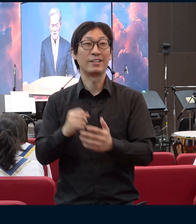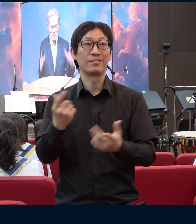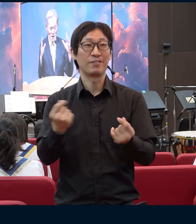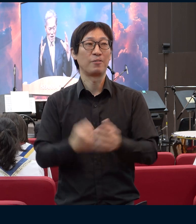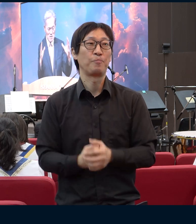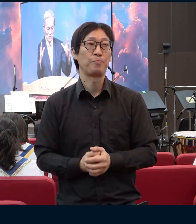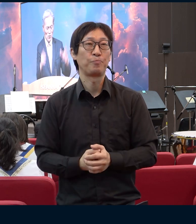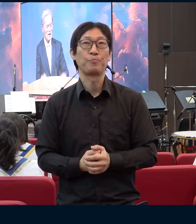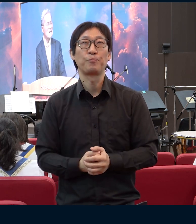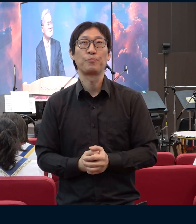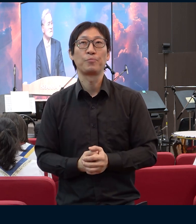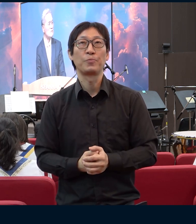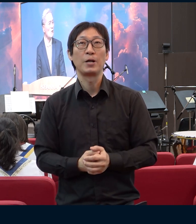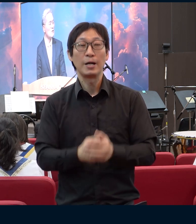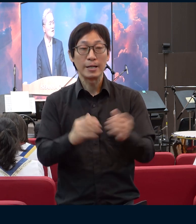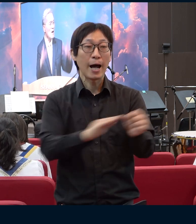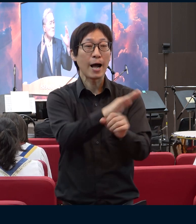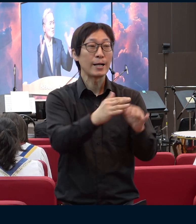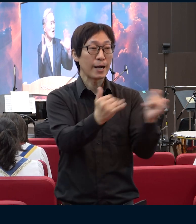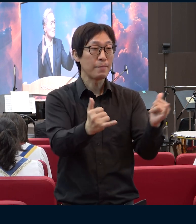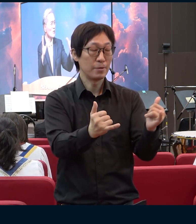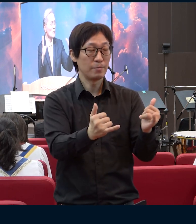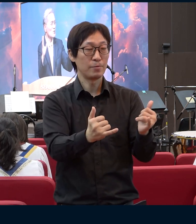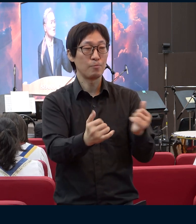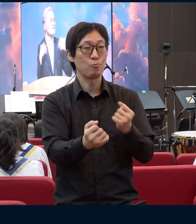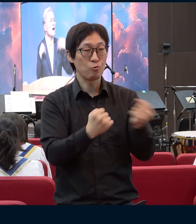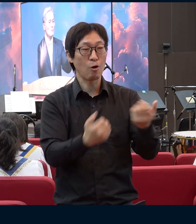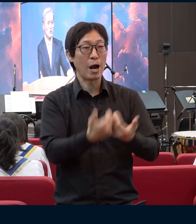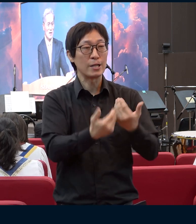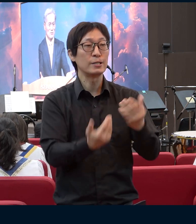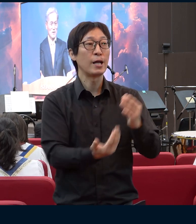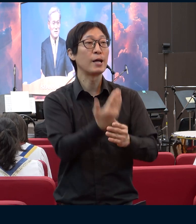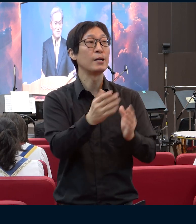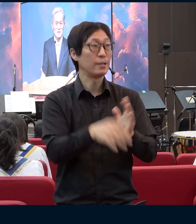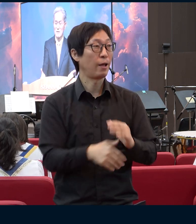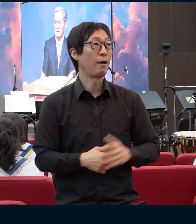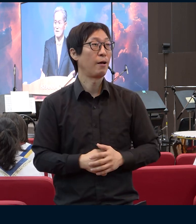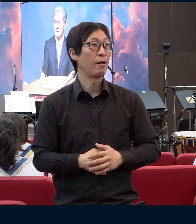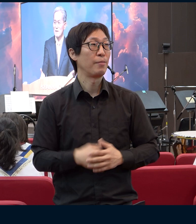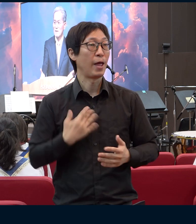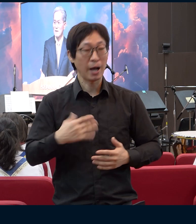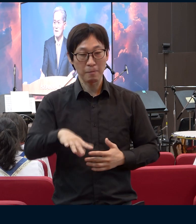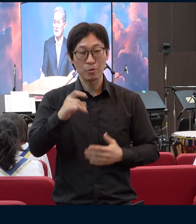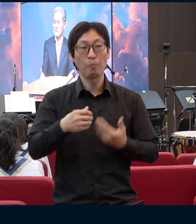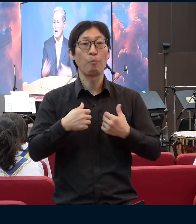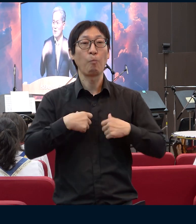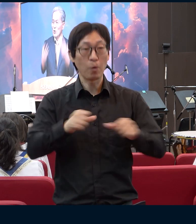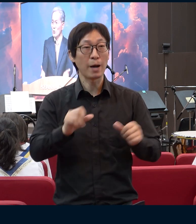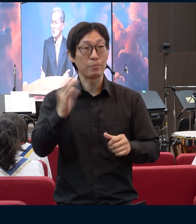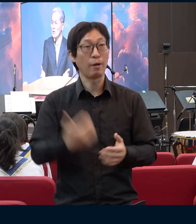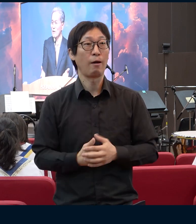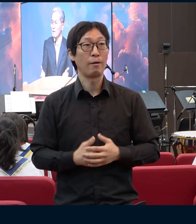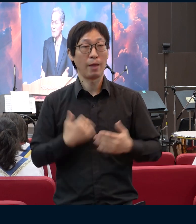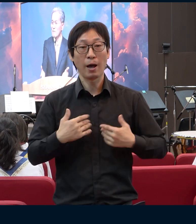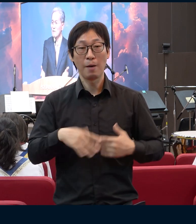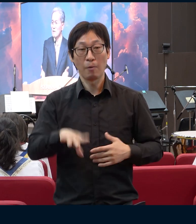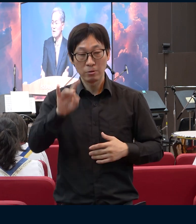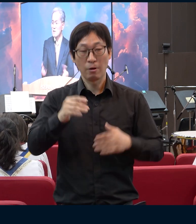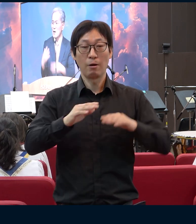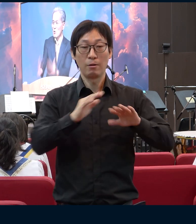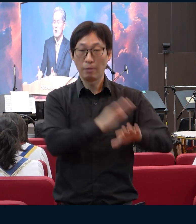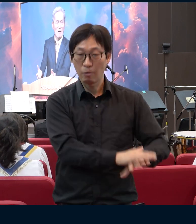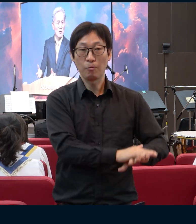예, 이 사랑하는 사람들과의 갈등은요, 그 해법은 하나밖에 없어요. 내가 포기하는 거예요. 내가 내려놓는